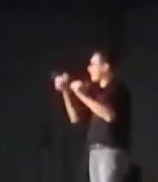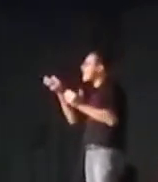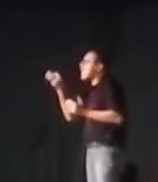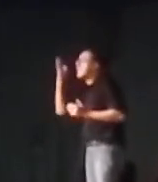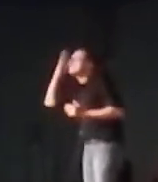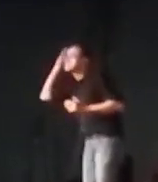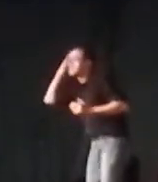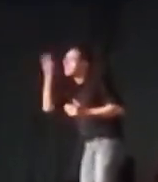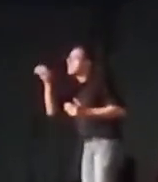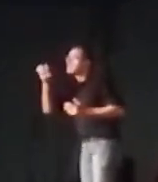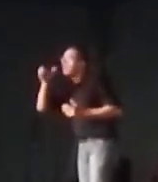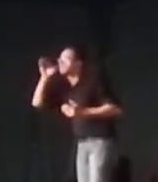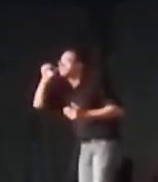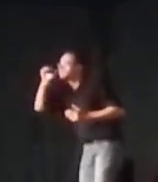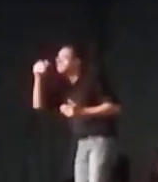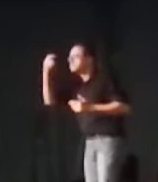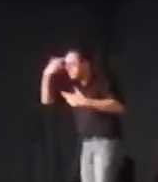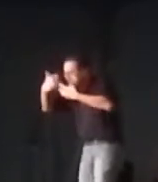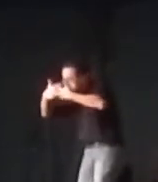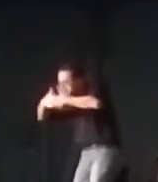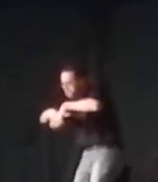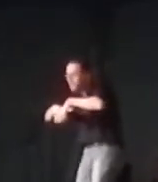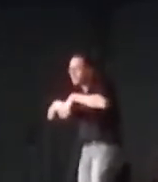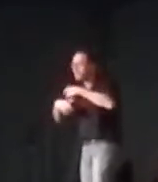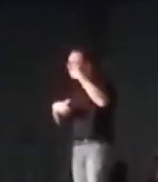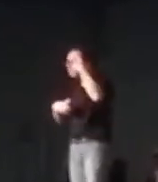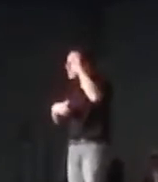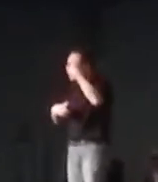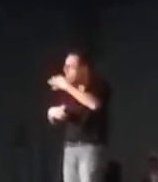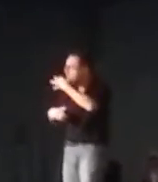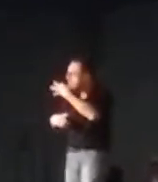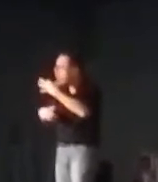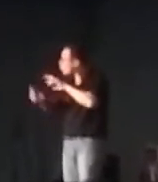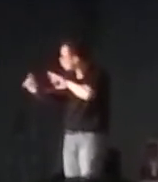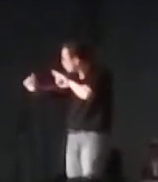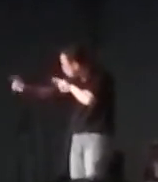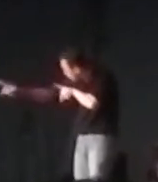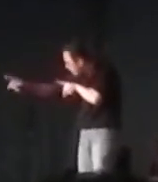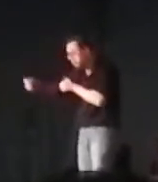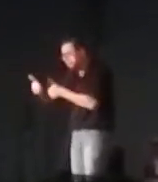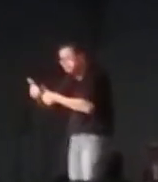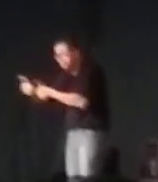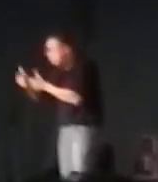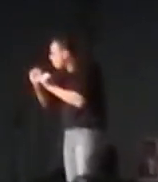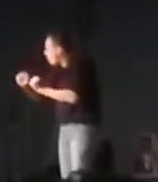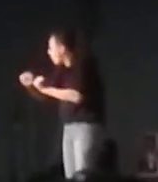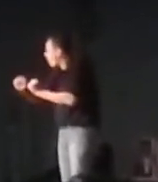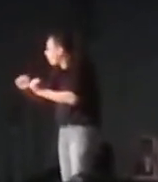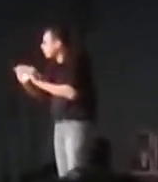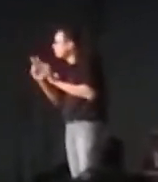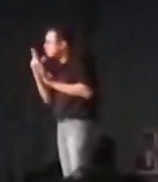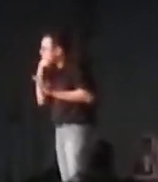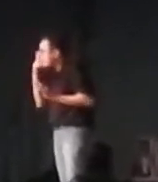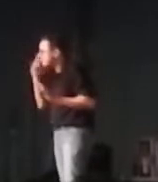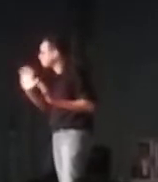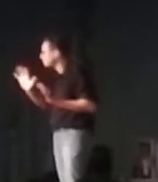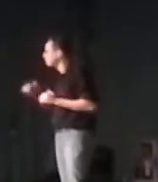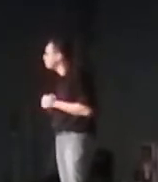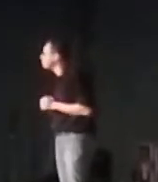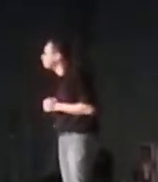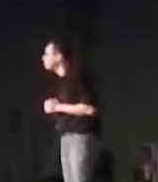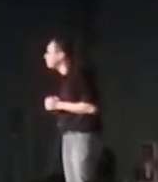ouvir, quer pensar de outro jeito, pode, né? Tem problema, com a educação pode tudo. Isso